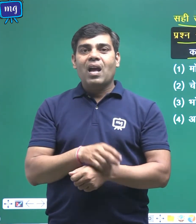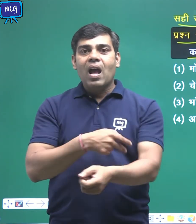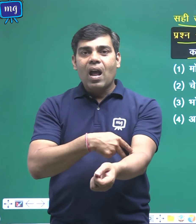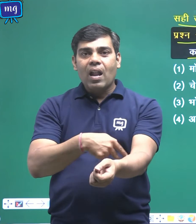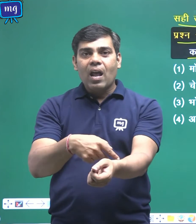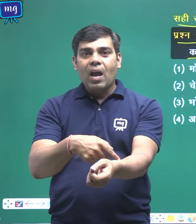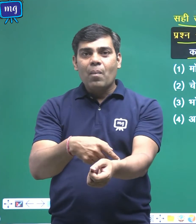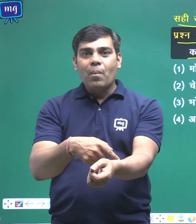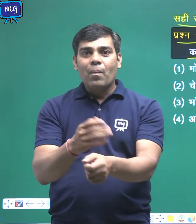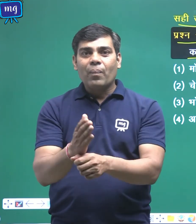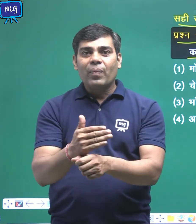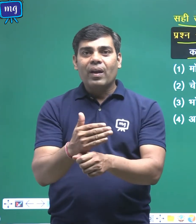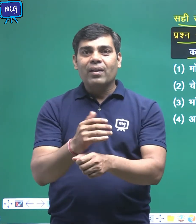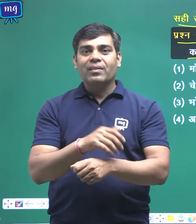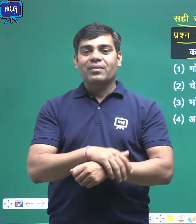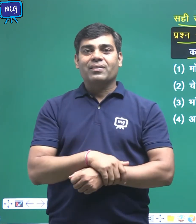नाम था